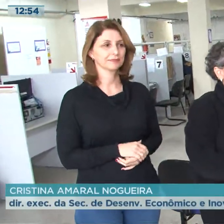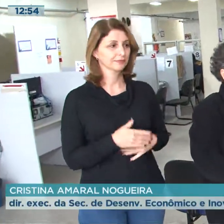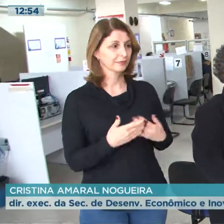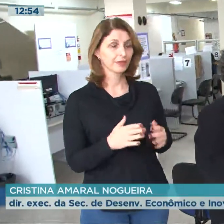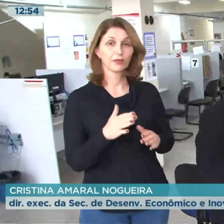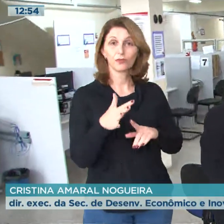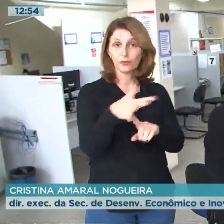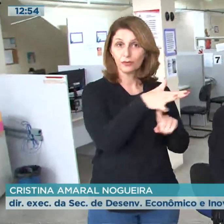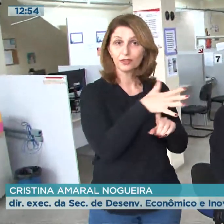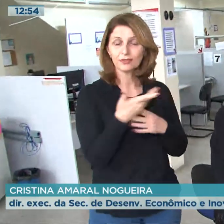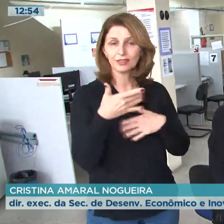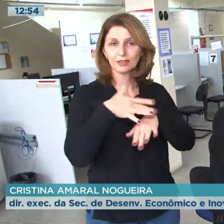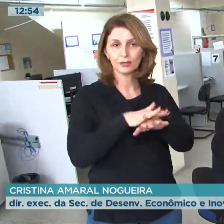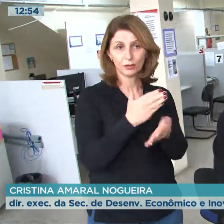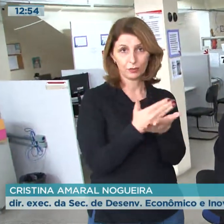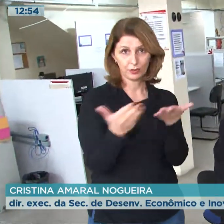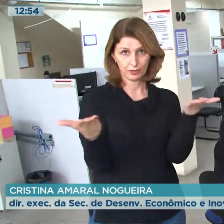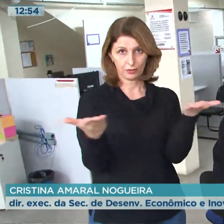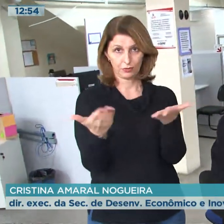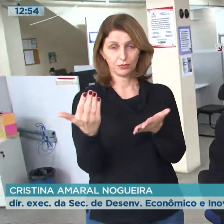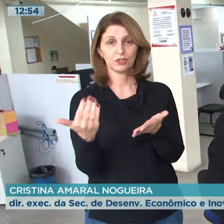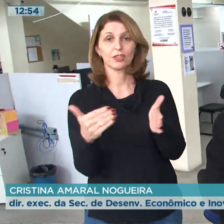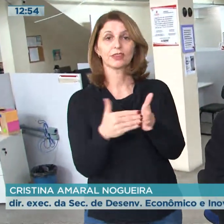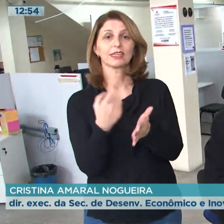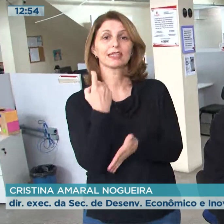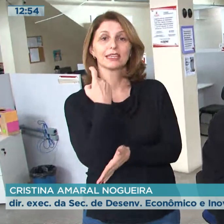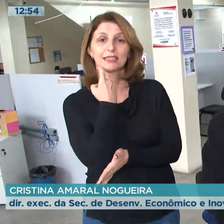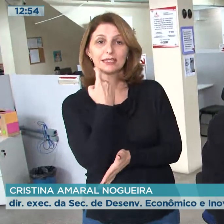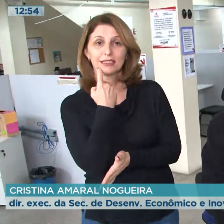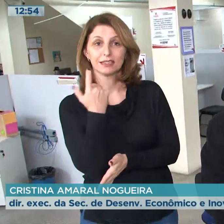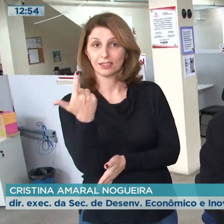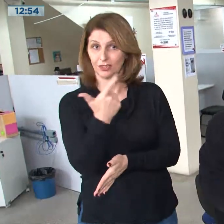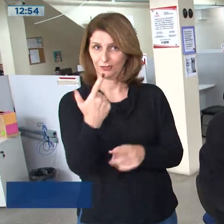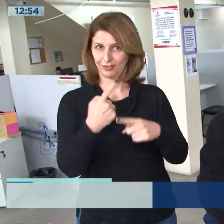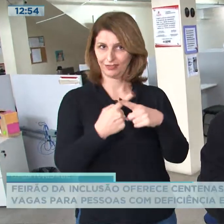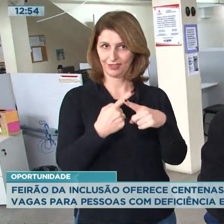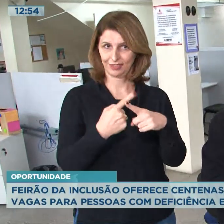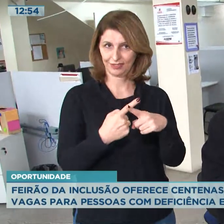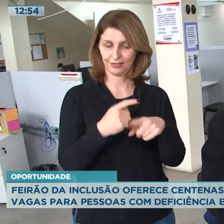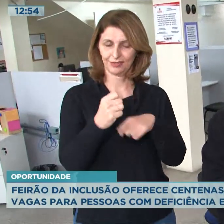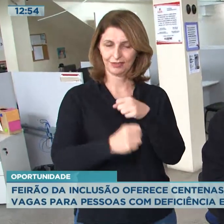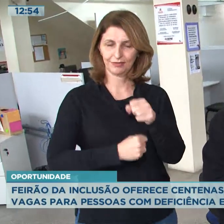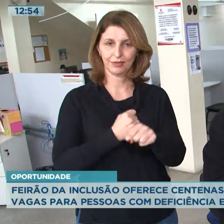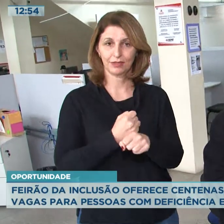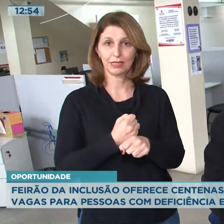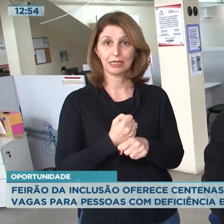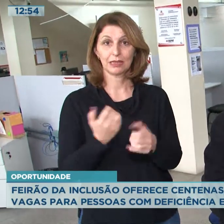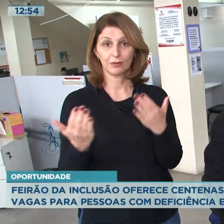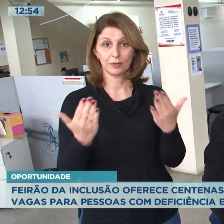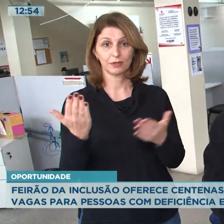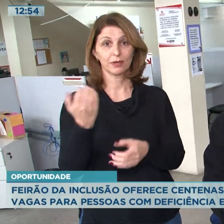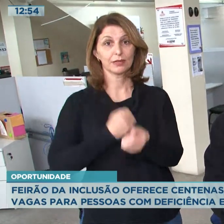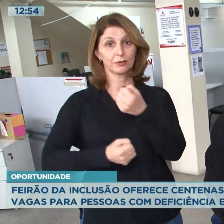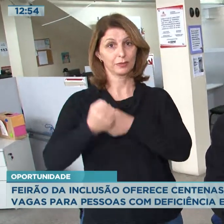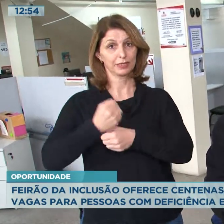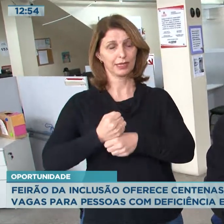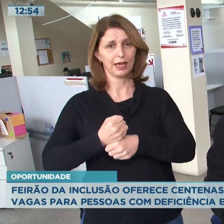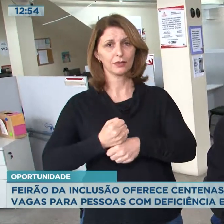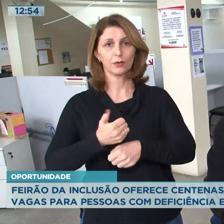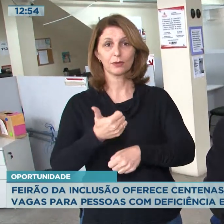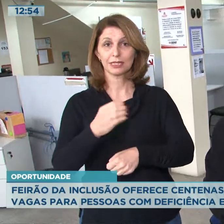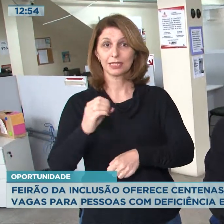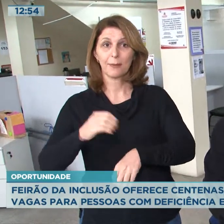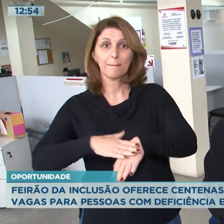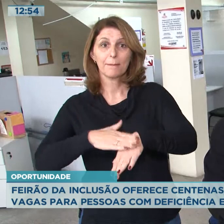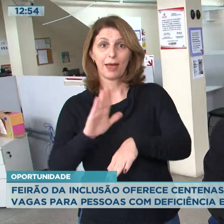O Feirão da Inclusão, que começa hoje, vai até sexta-feira, está na sua segunda edição. Em comparação ao ano passado, a gente aumentou mais de 100 vagas. Hoje,